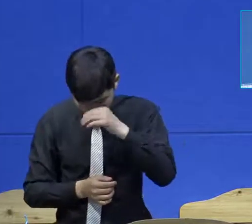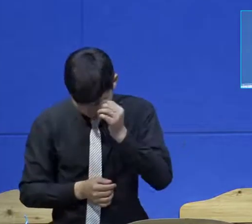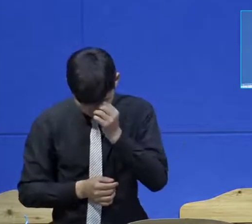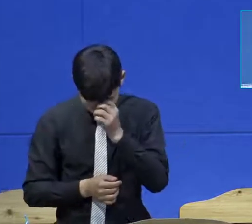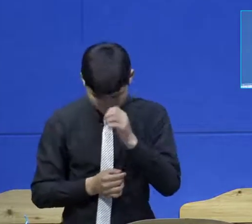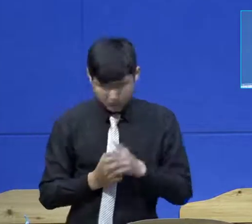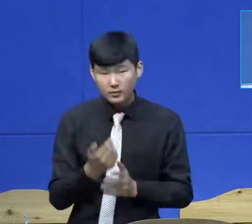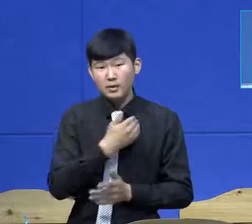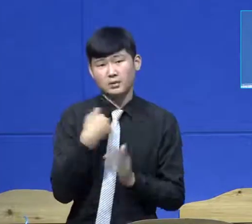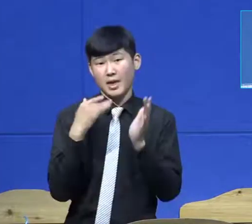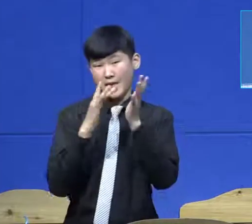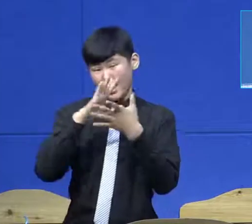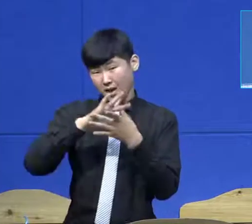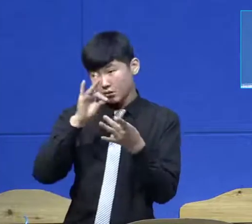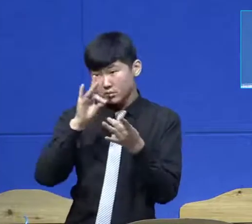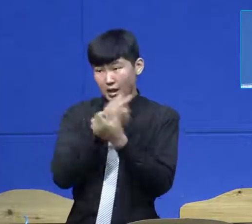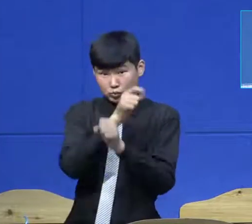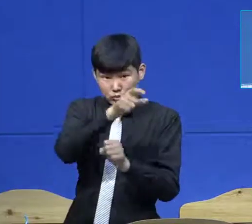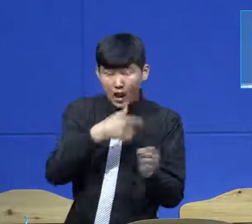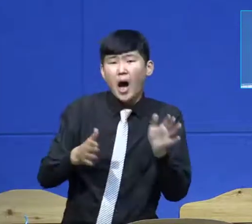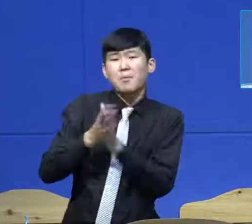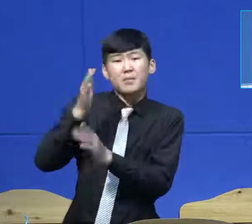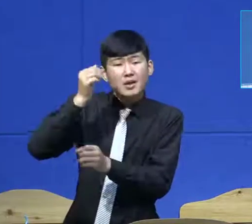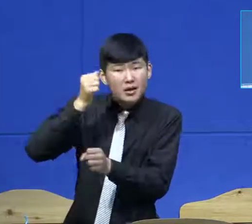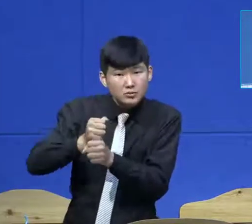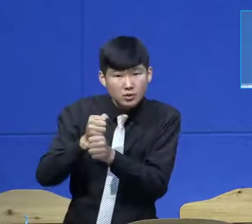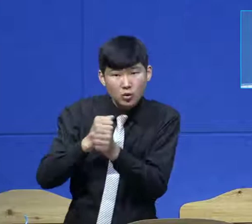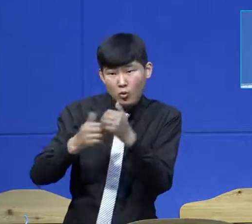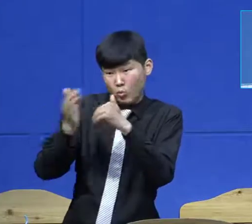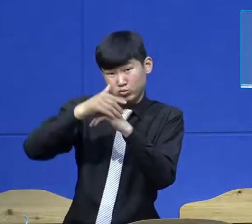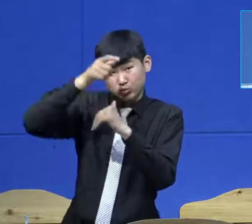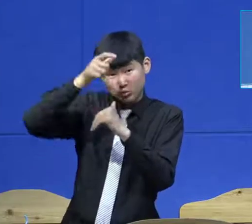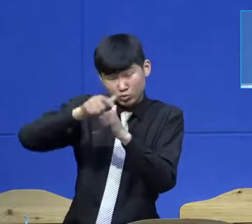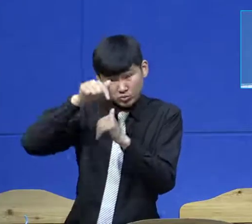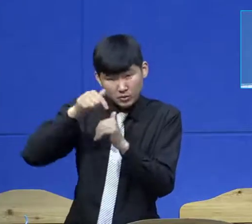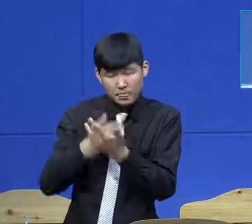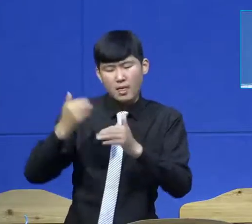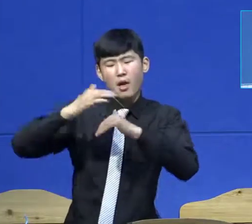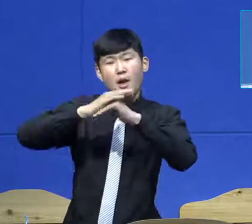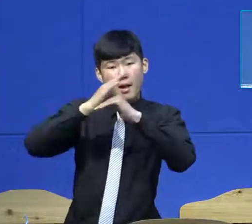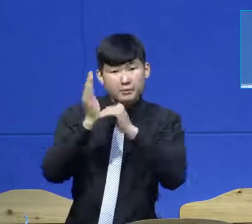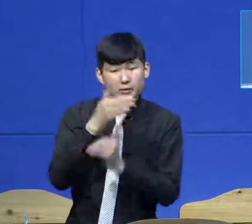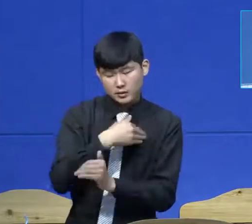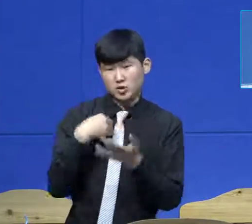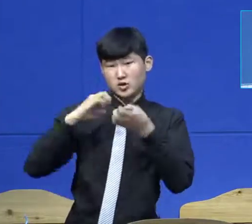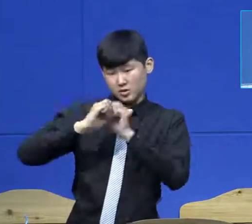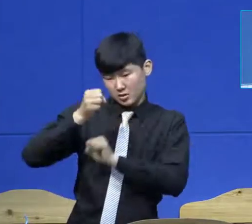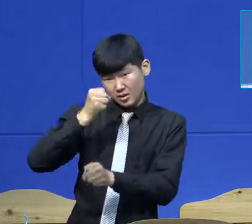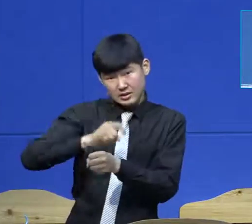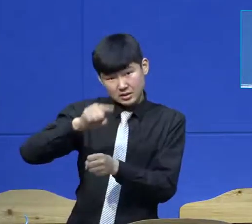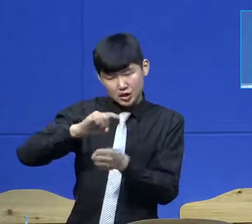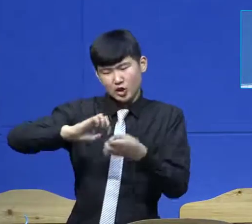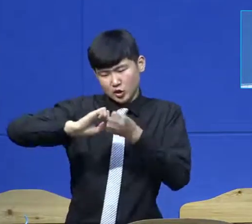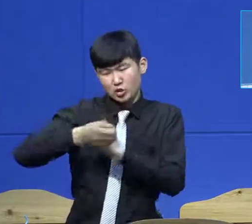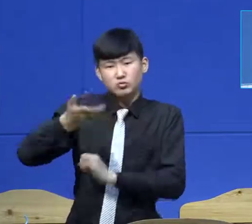Эзэн ариун сүнс аврагдсан хүмүүстэй хамт ажиллаад үхсэн хүнийг амьлуулж эзний хийдэг ажлыг хийл